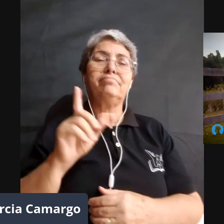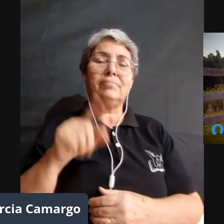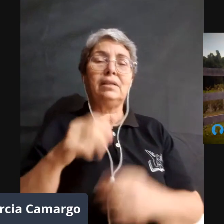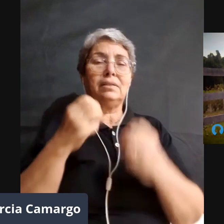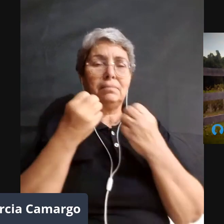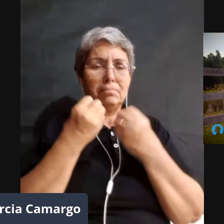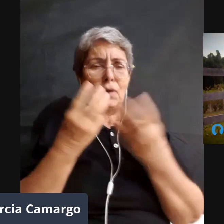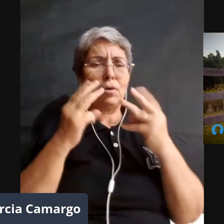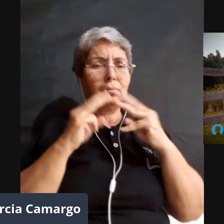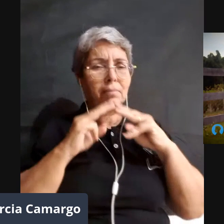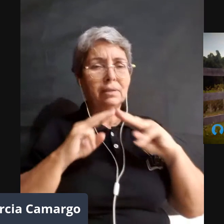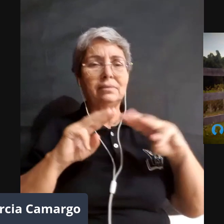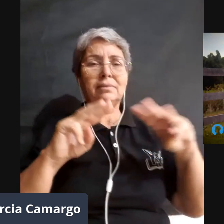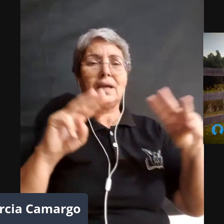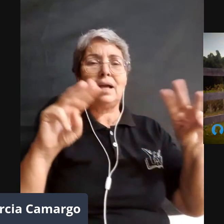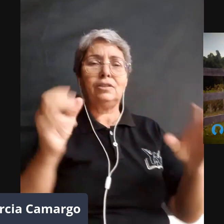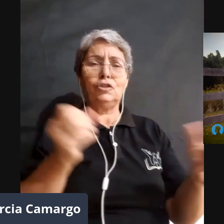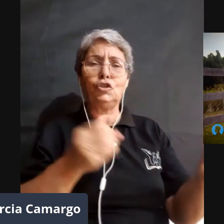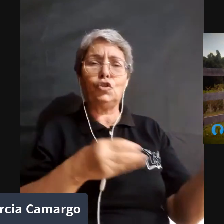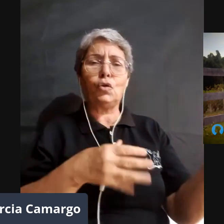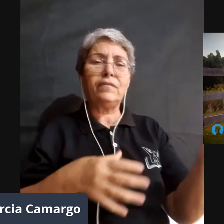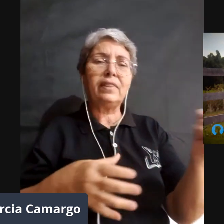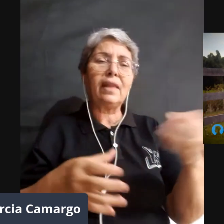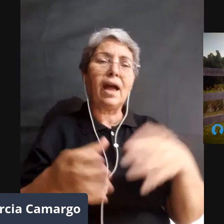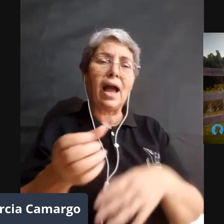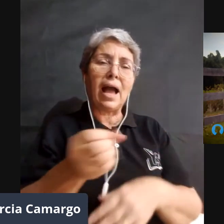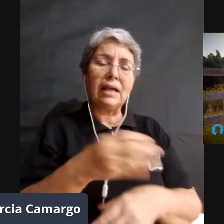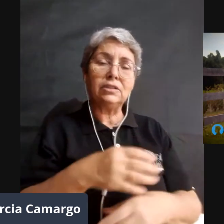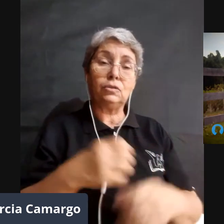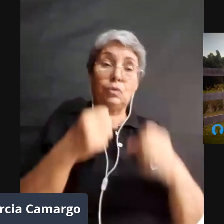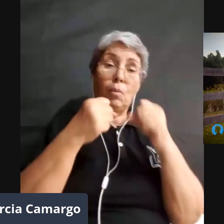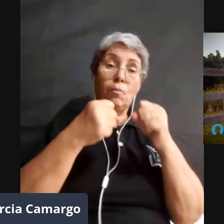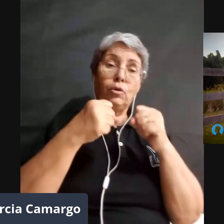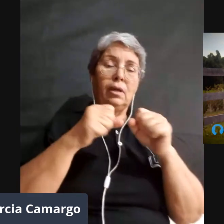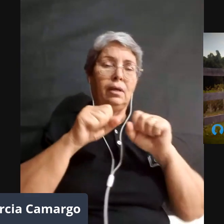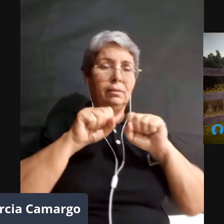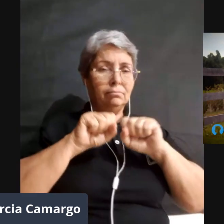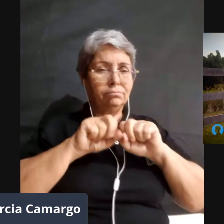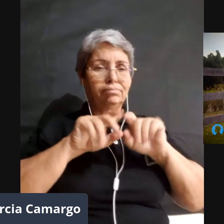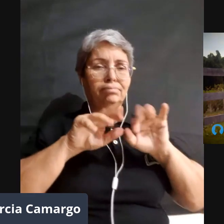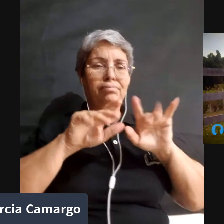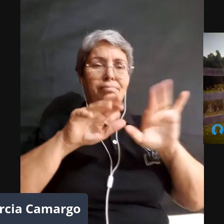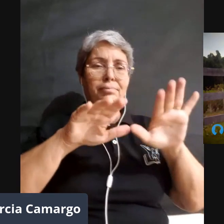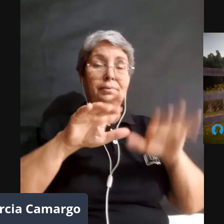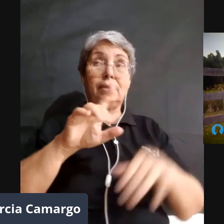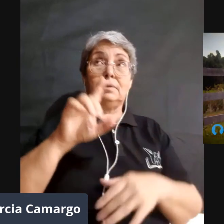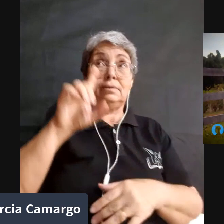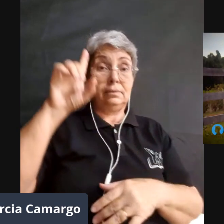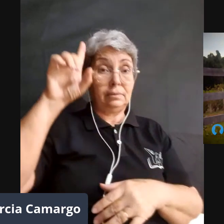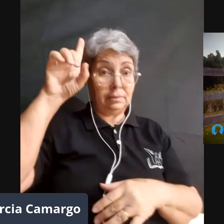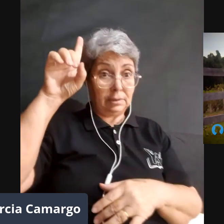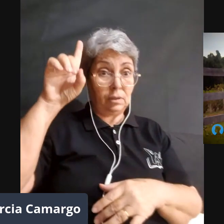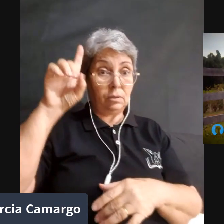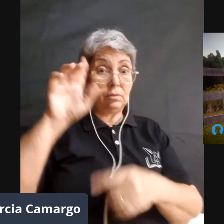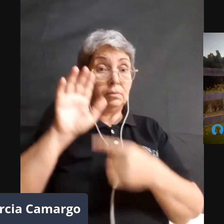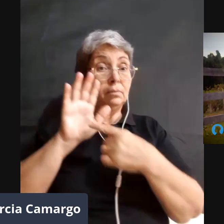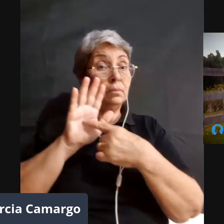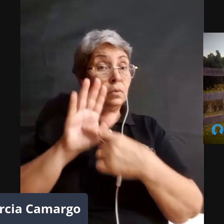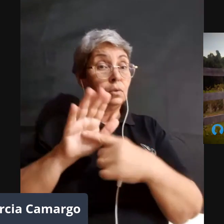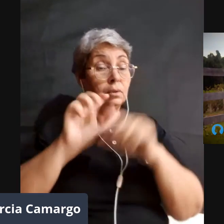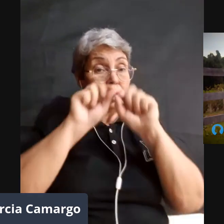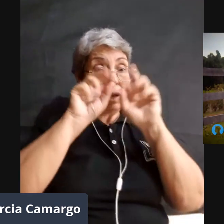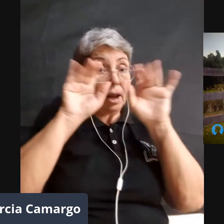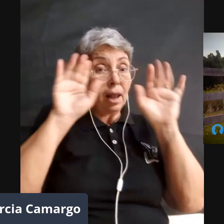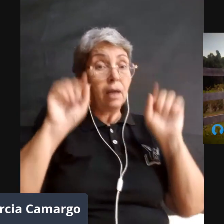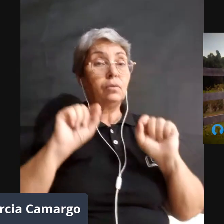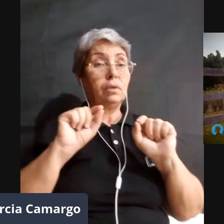todo e que seja proclamado com poder. Mas Deus também deixa bem claro que Ele não pode derramar o seu